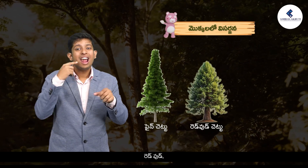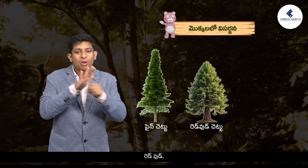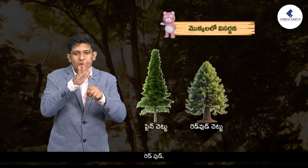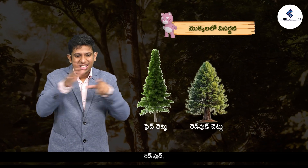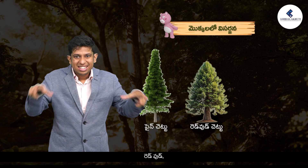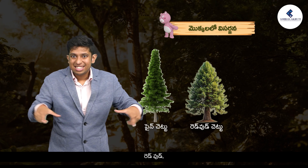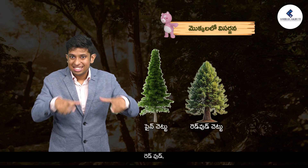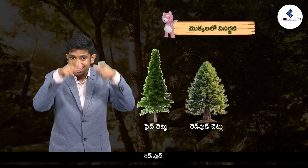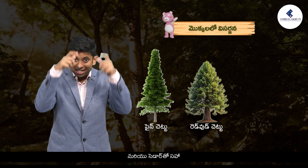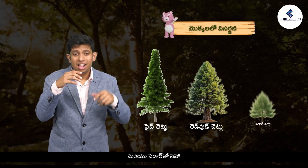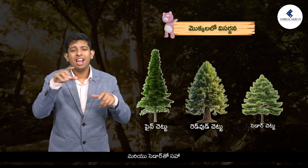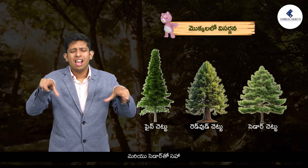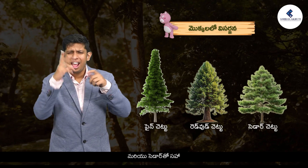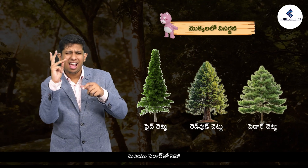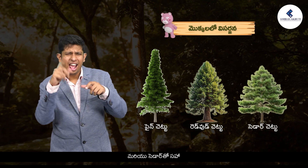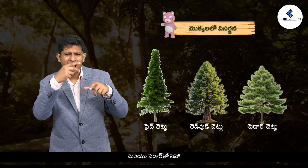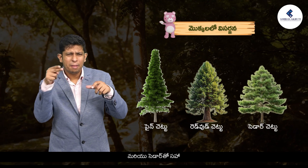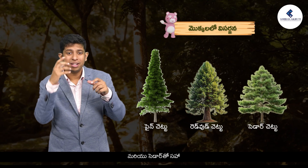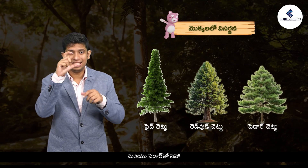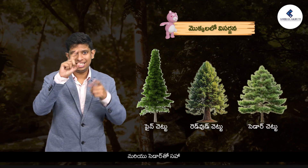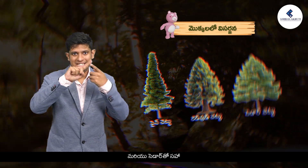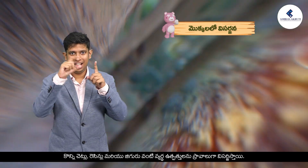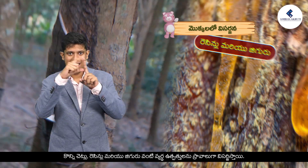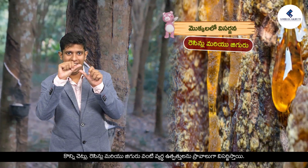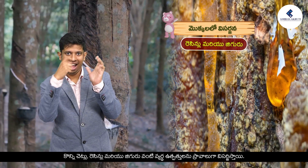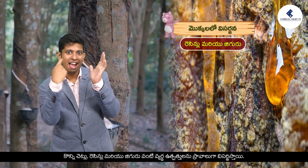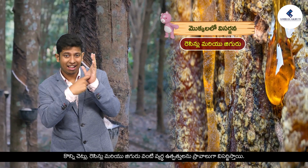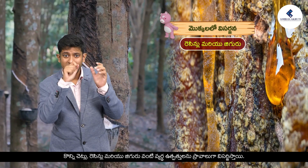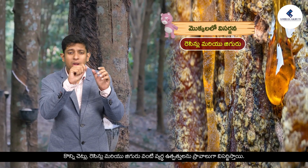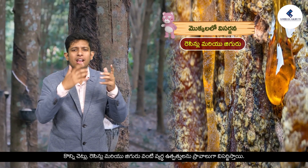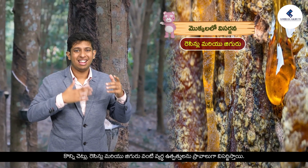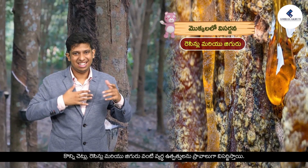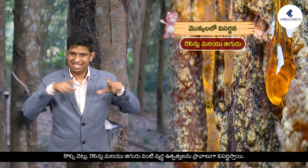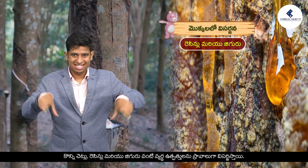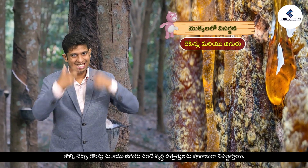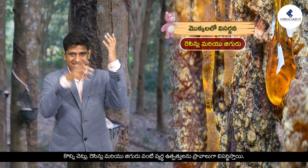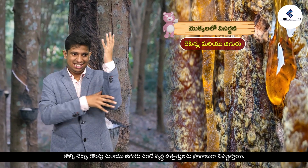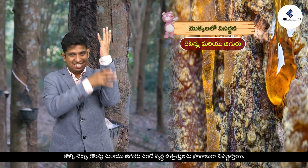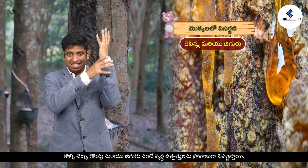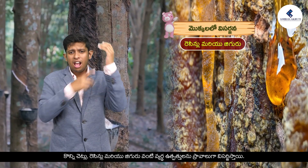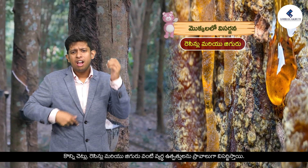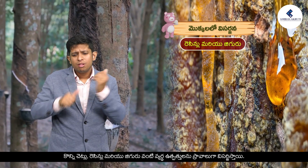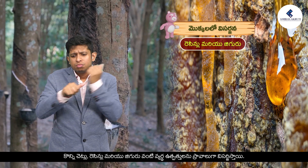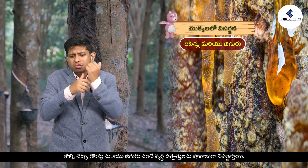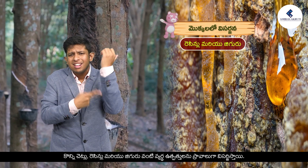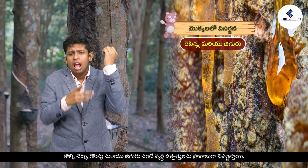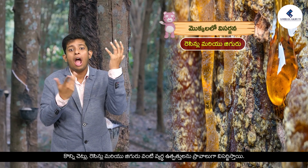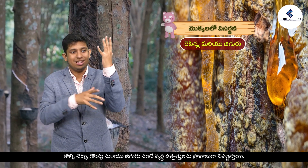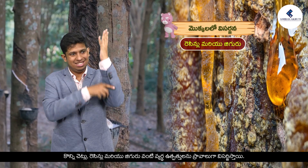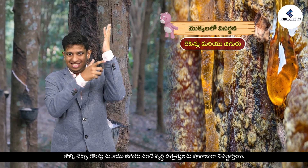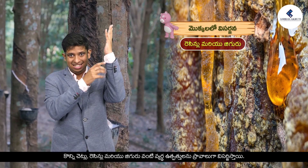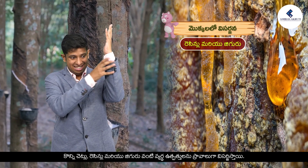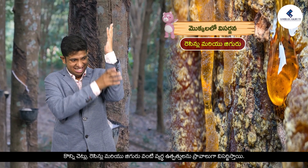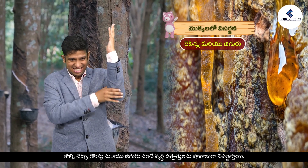రెడ్వుడ్ మరియు సెడార్తో సహా కొన్ని చెట్లు రెసిన్లు మరియు జిగురు వంటి వ్యర్థ